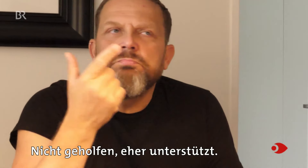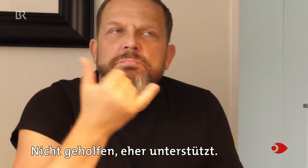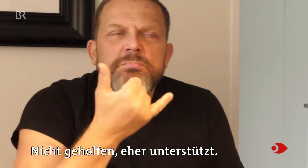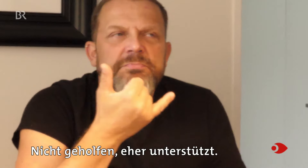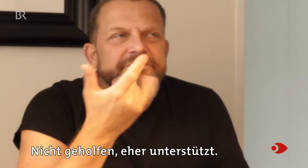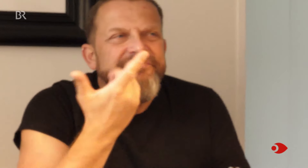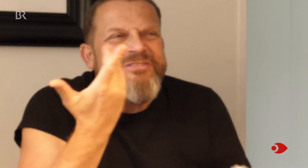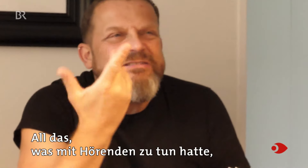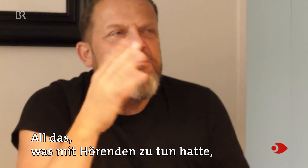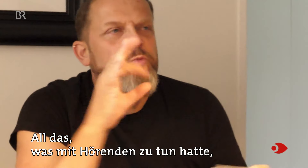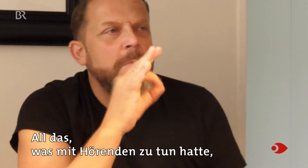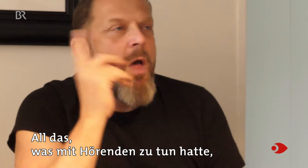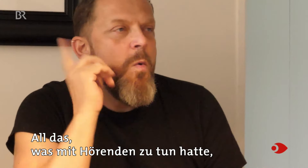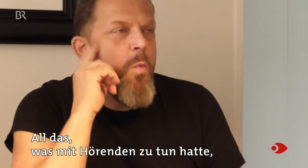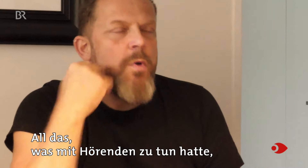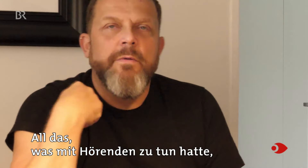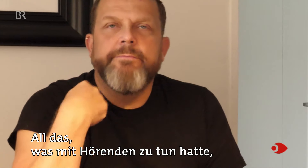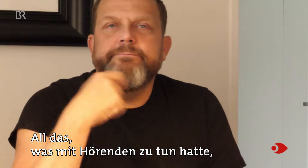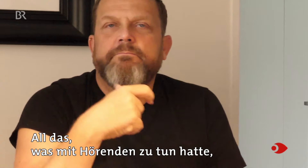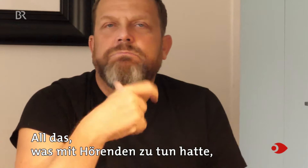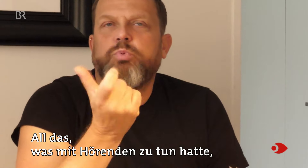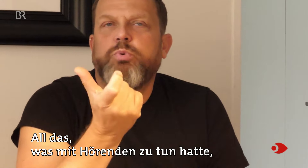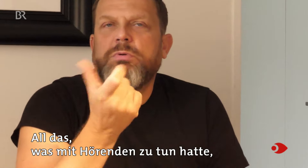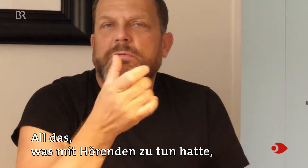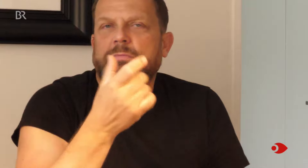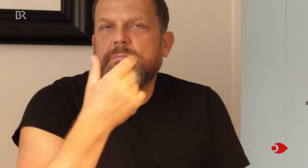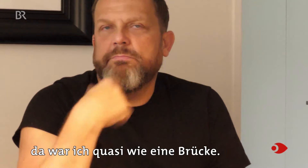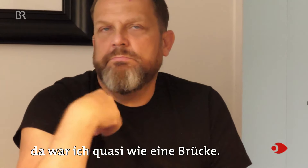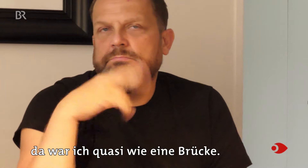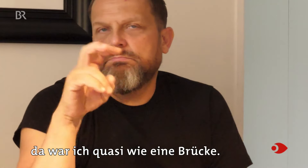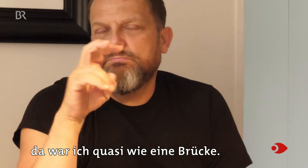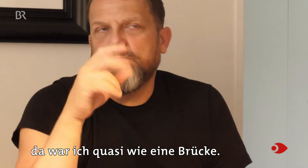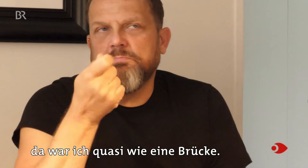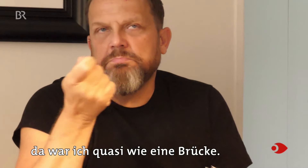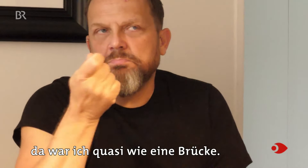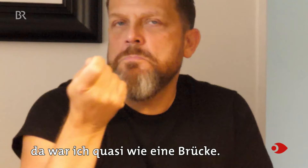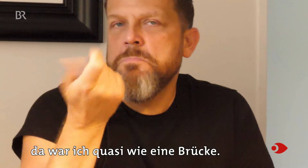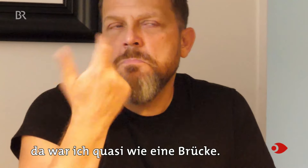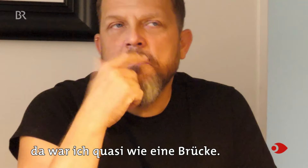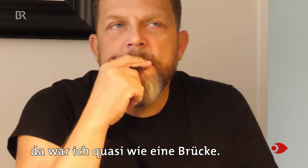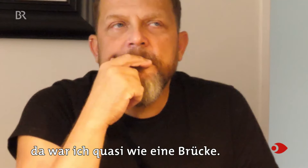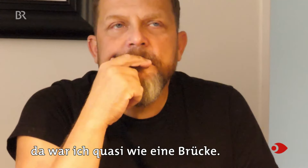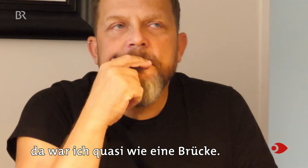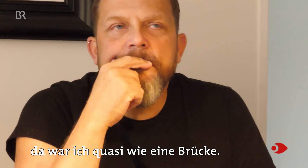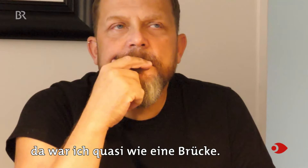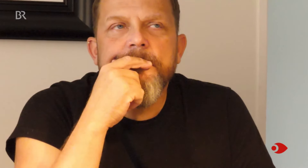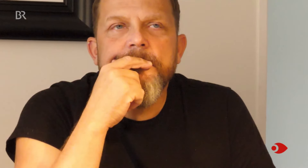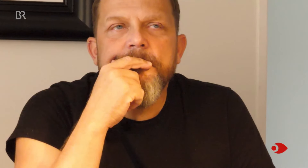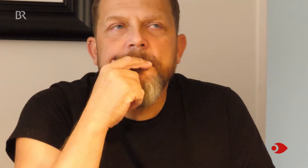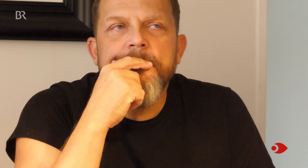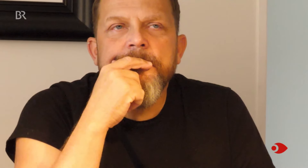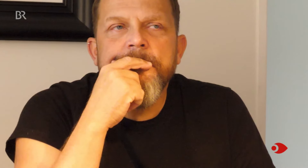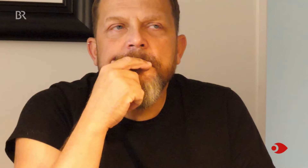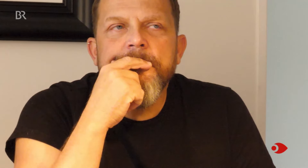unterstützt. All das, was mit Hörenden zu tun hatte, da war ich quasi wie eine Brücke.